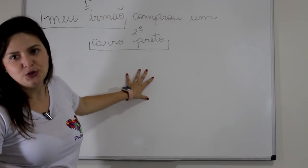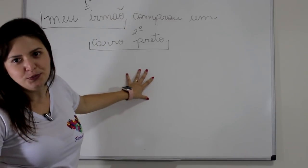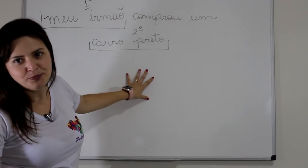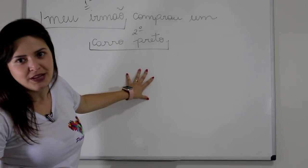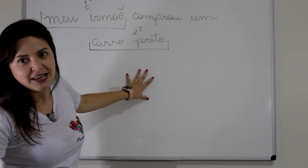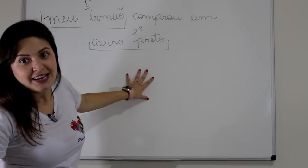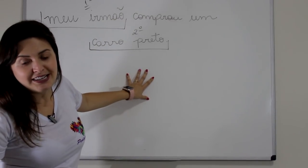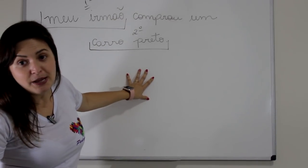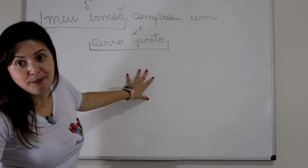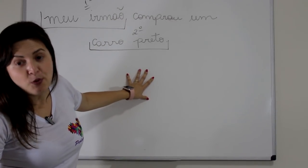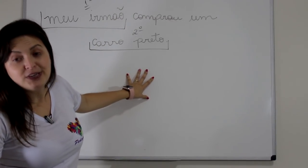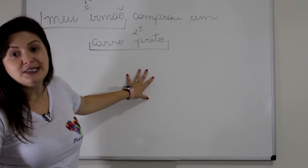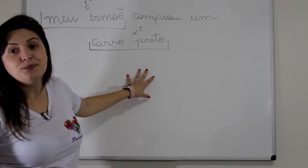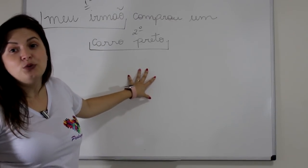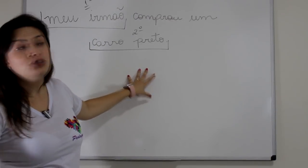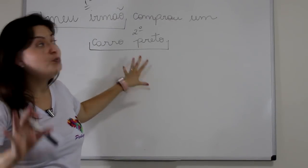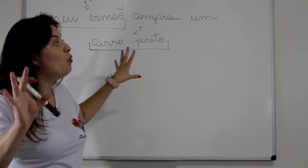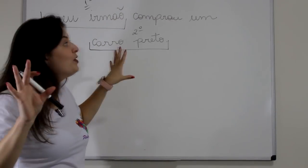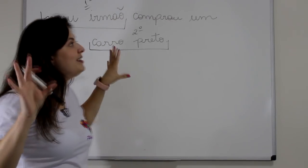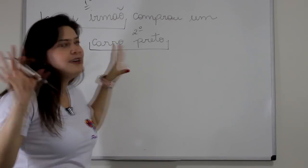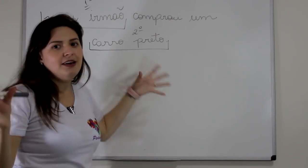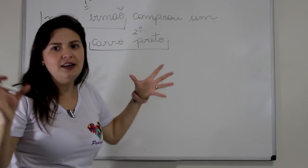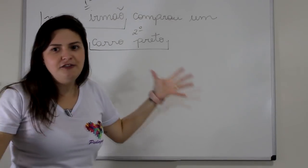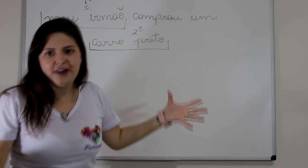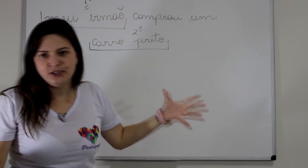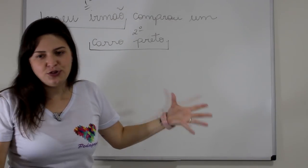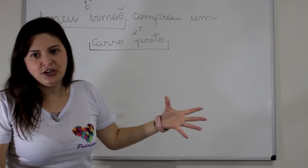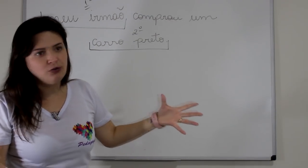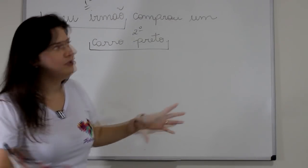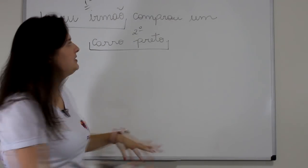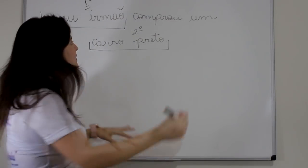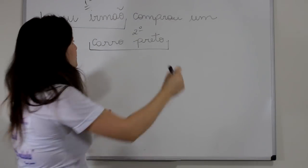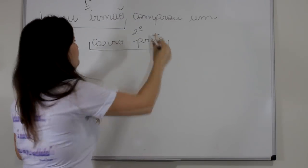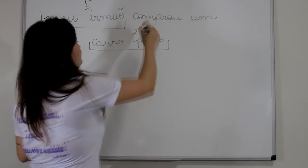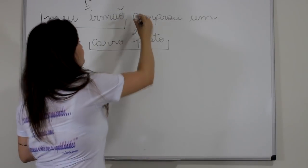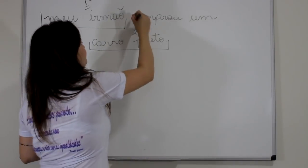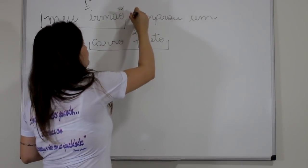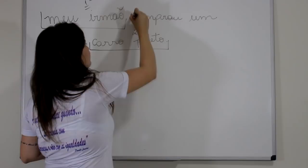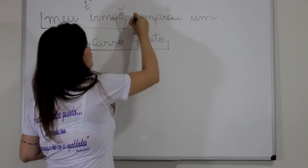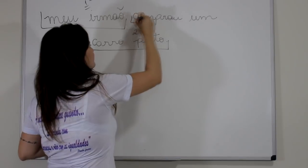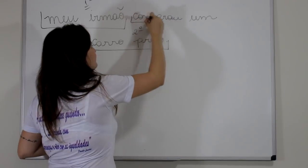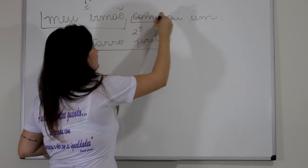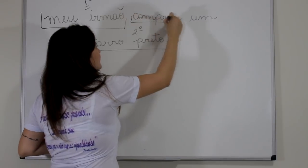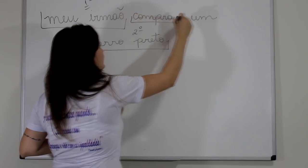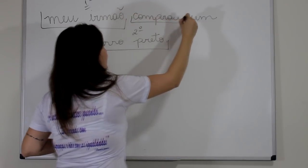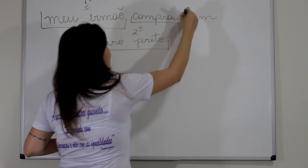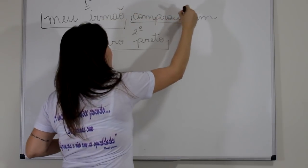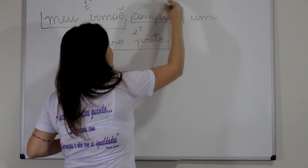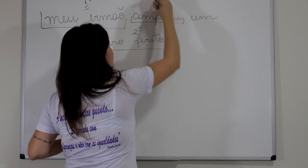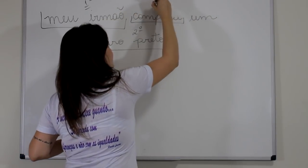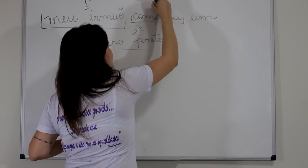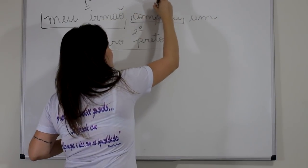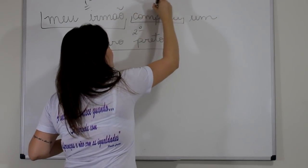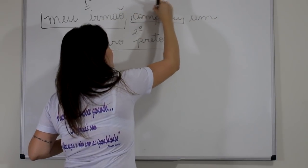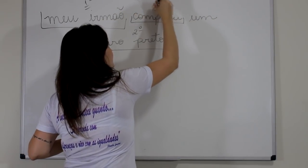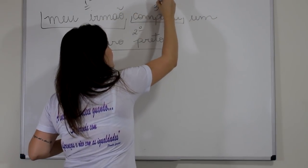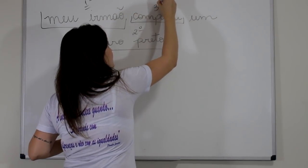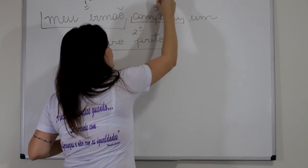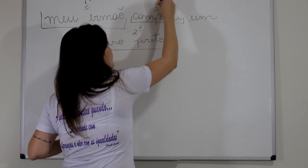certo? E depois, por último, o que ele fez, o que aconteceu, que tá aqui, em